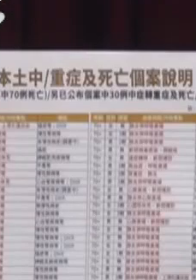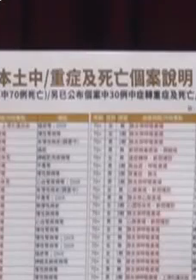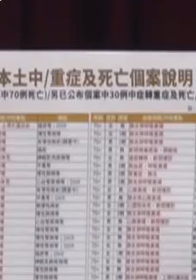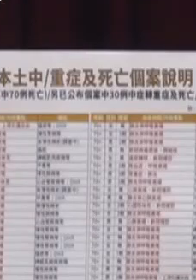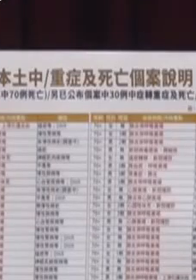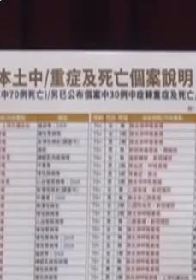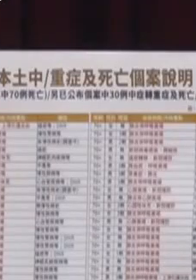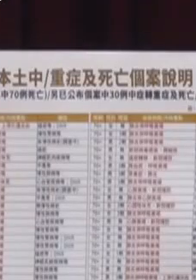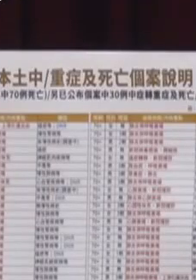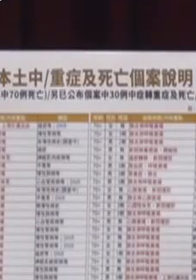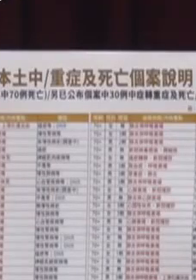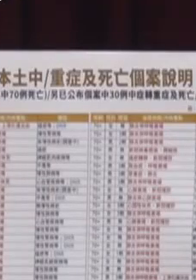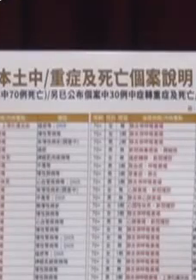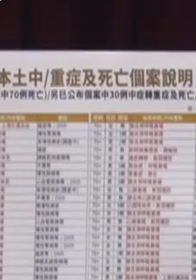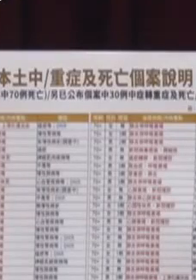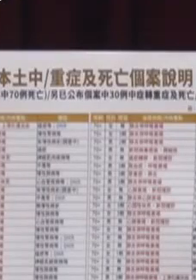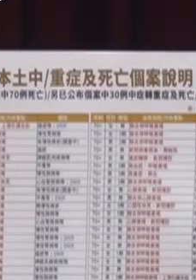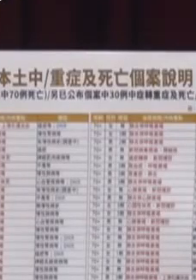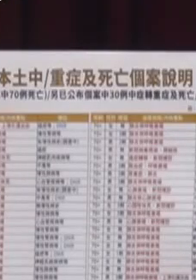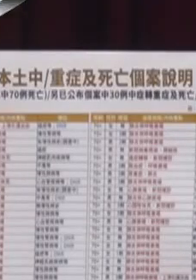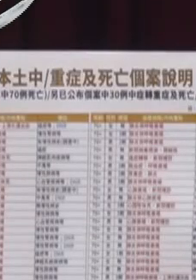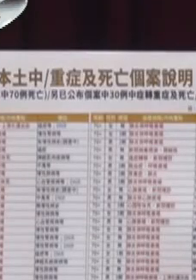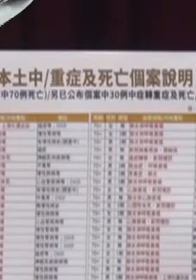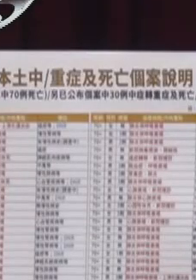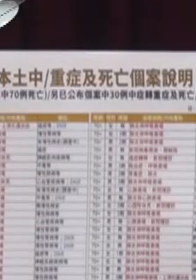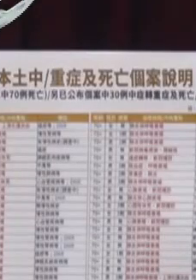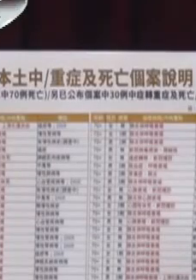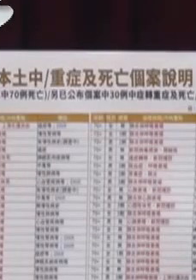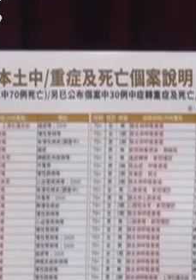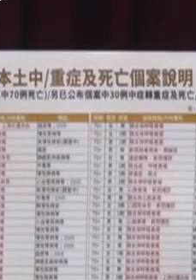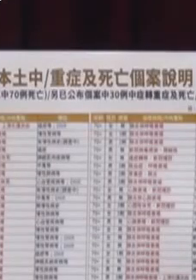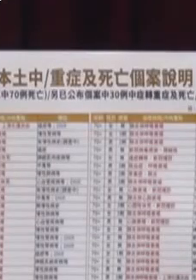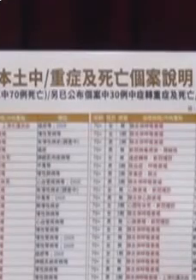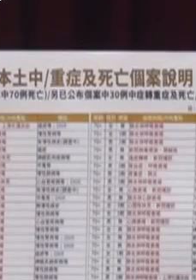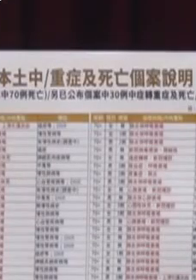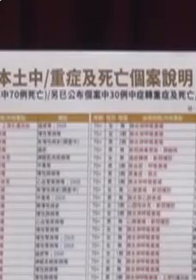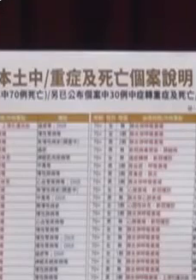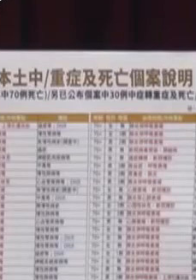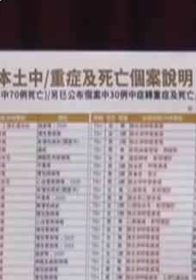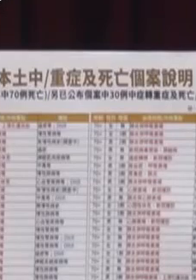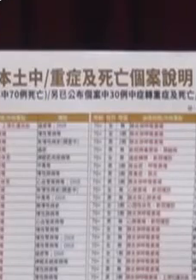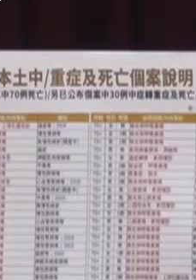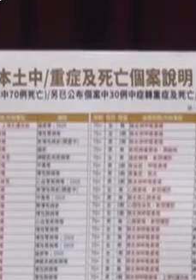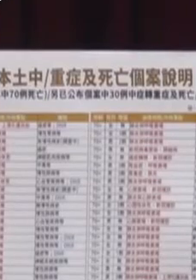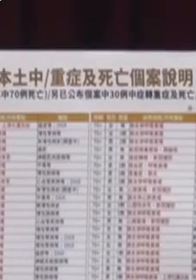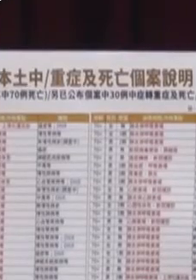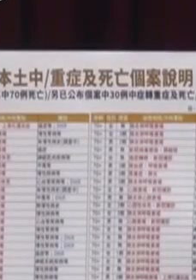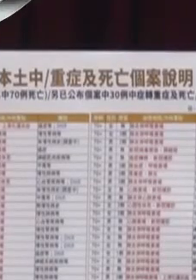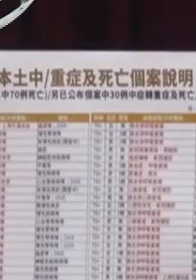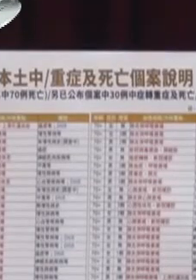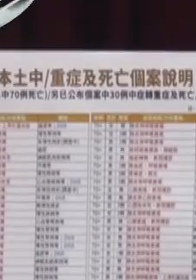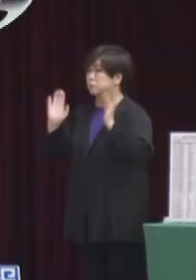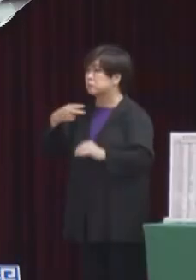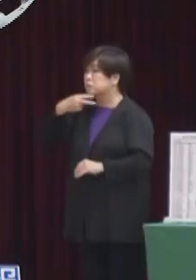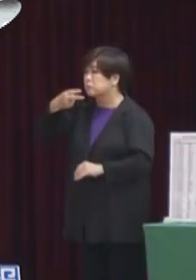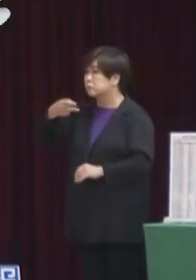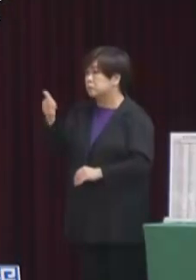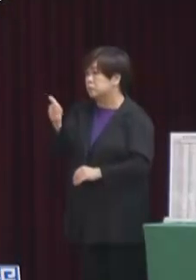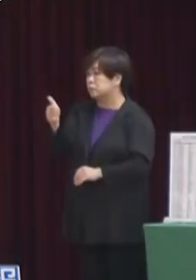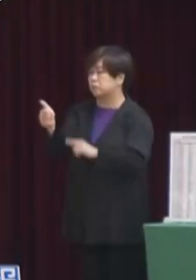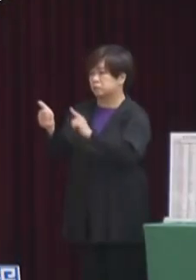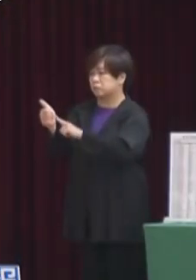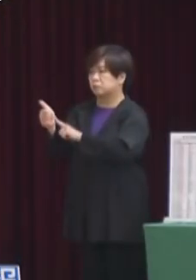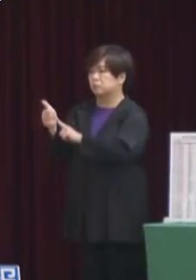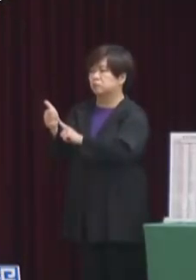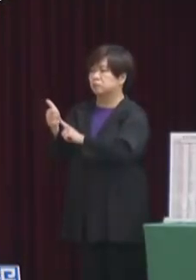认是阳性，所以早上7点多就有先跟我们讲，那他后续会在那个安排视讯检查